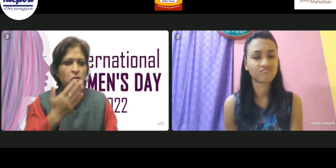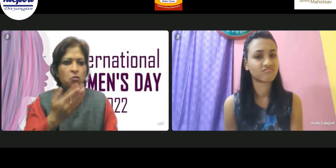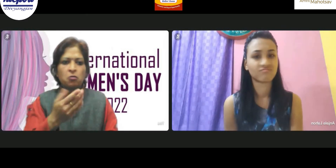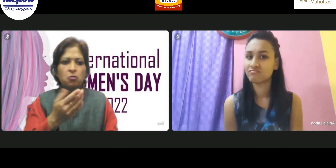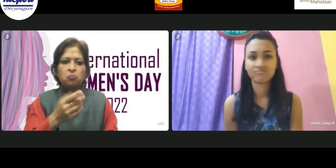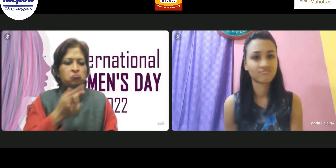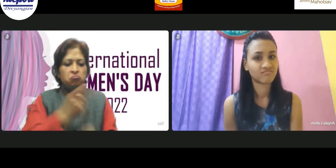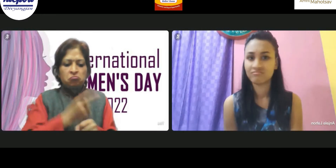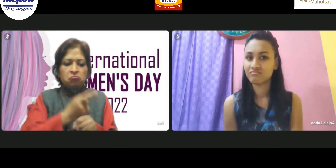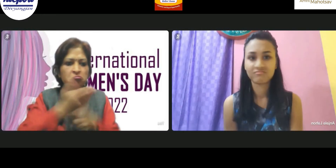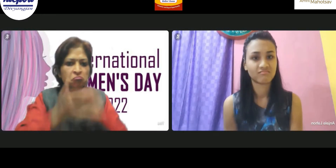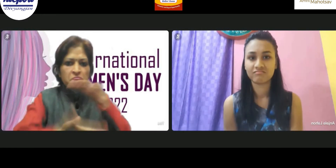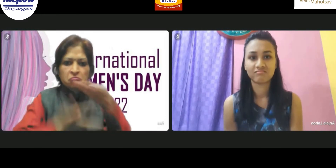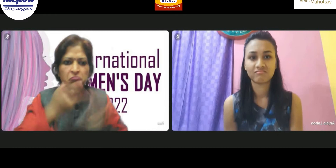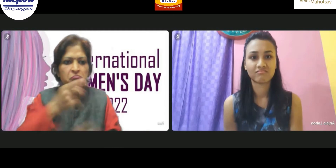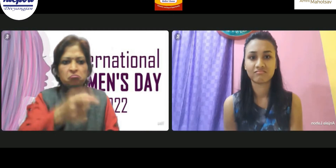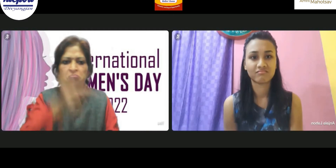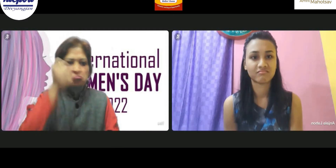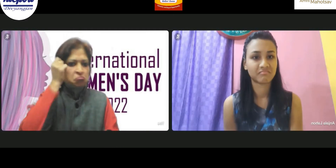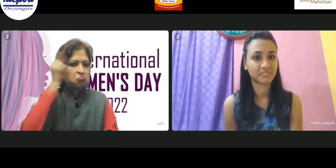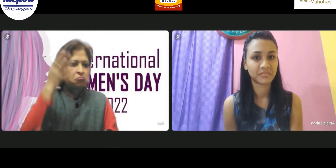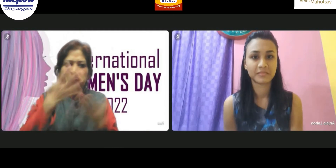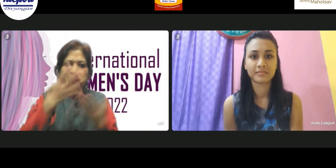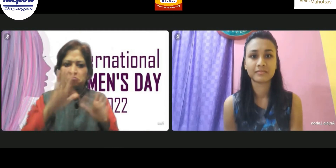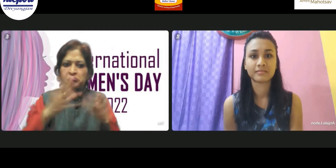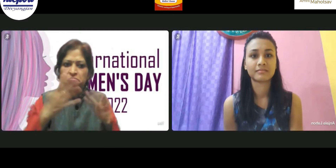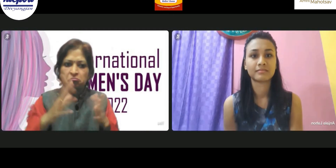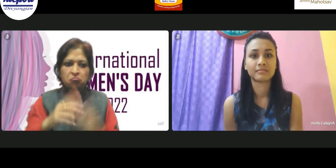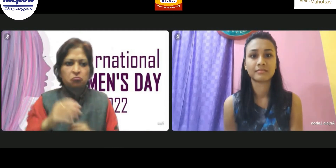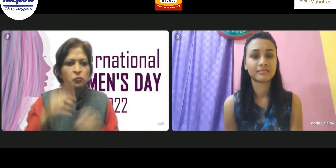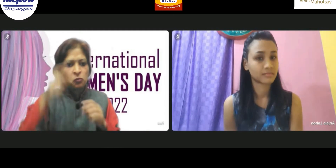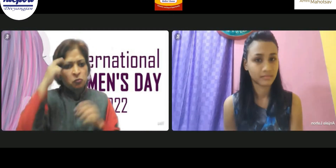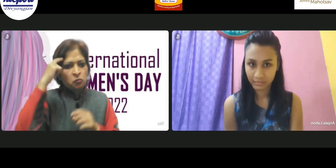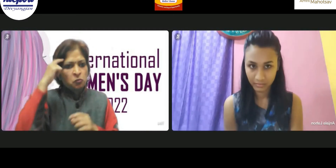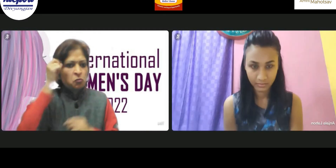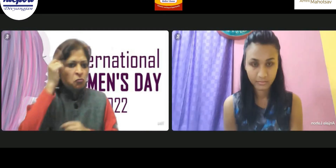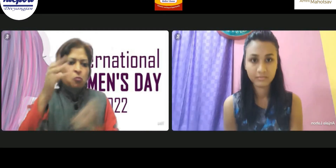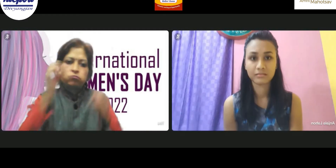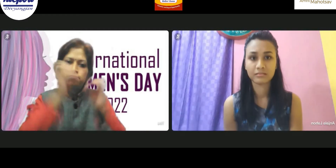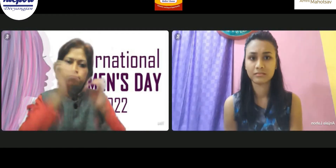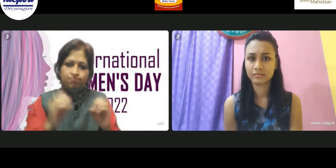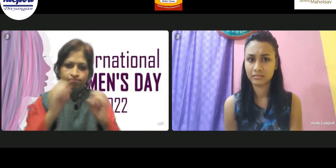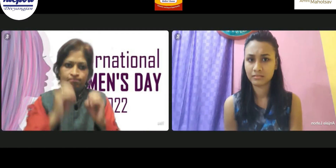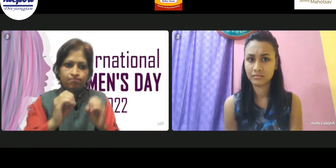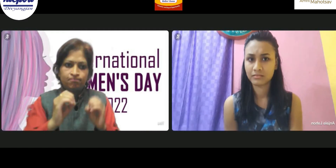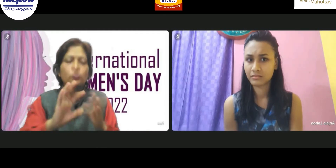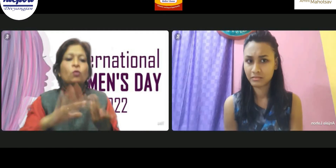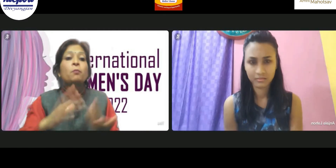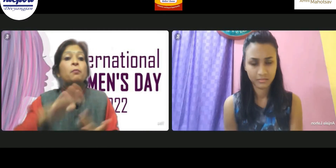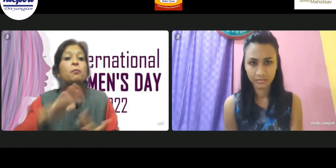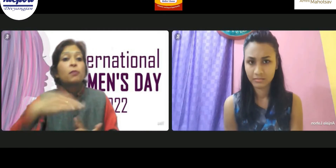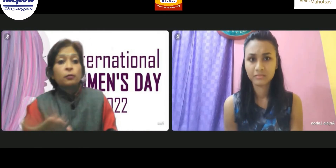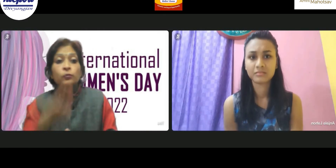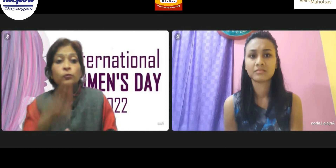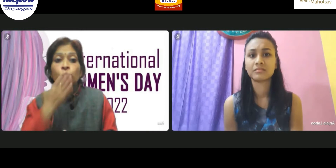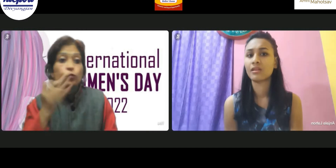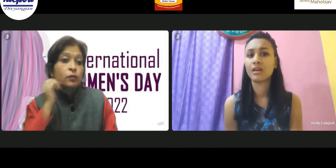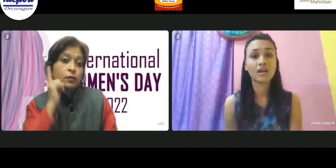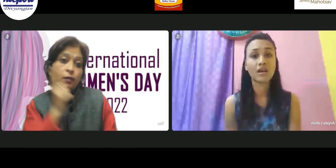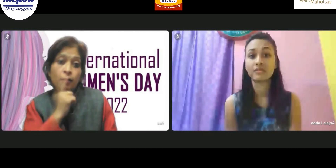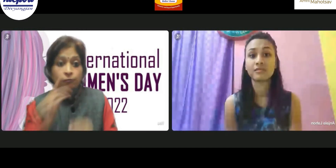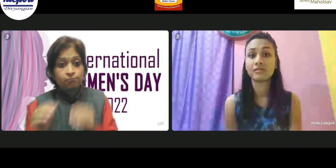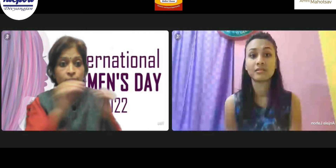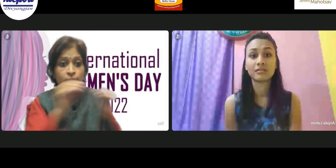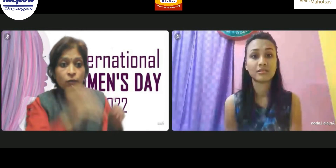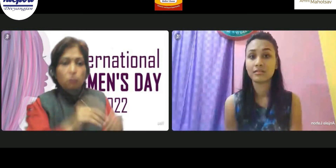थी। पहले वो सुनने बोलने वाला विद्यालय था, फिर वो बधिर विद्यालय था जहां पर ऑरलिज्म को फॉलो किया जाता